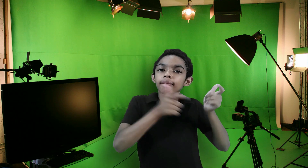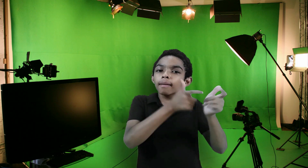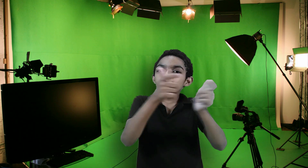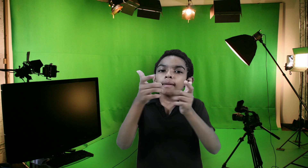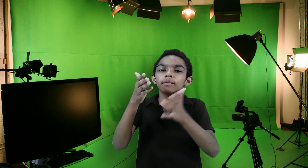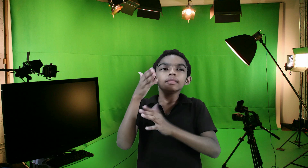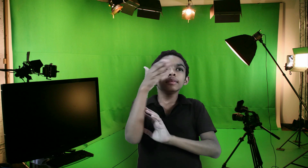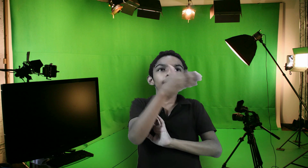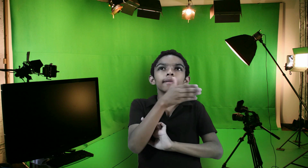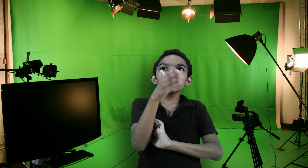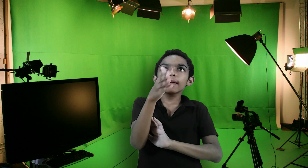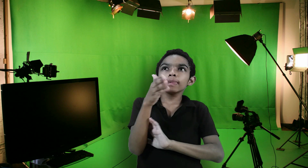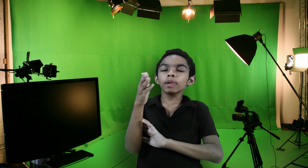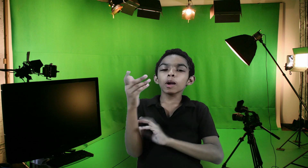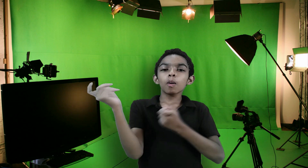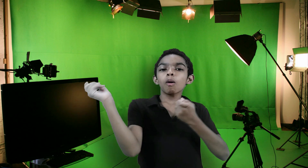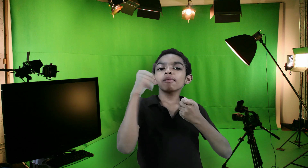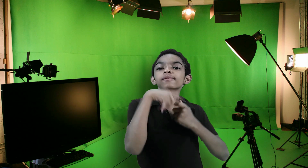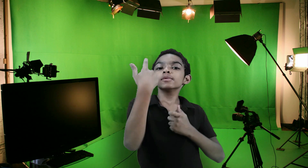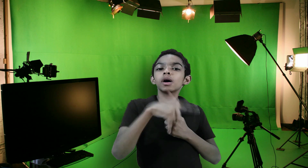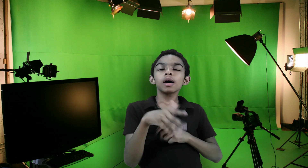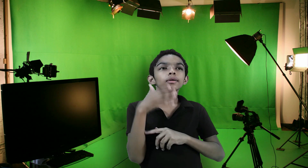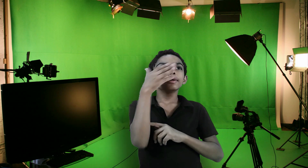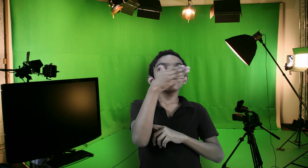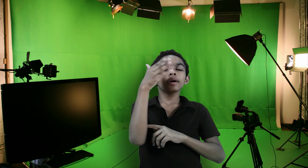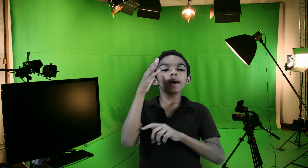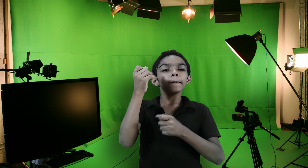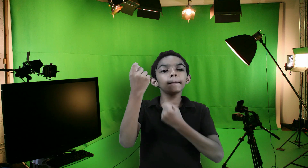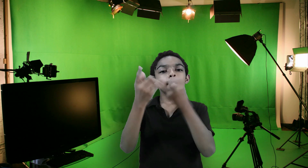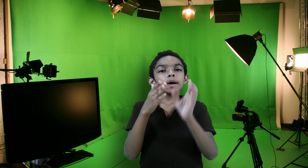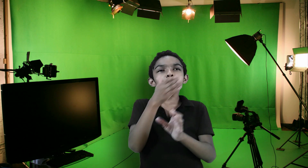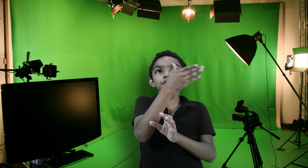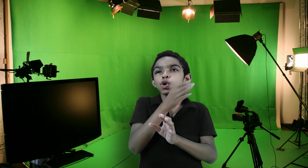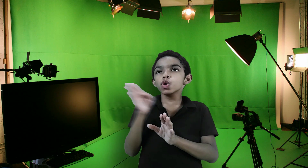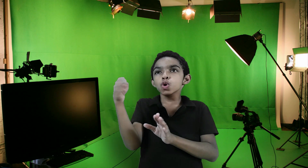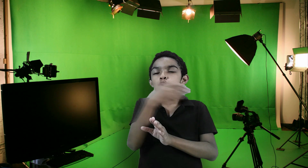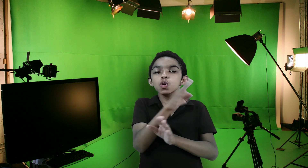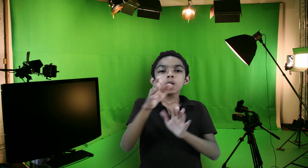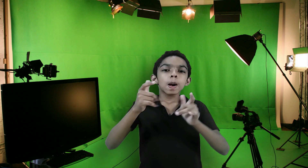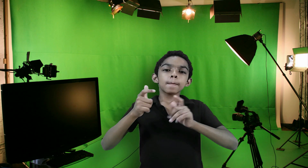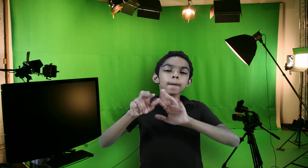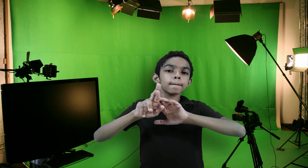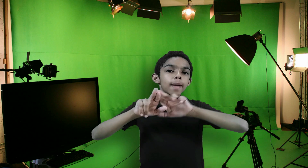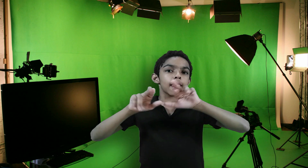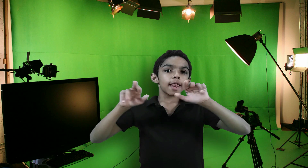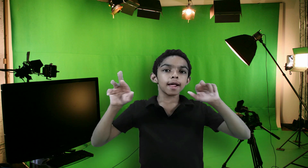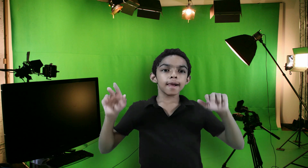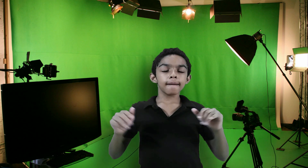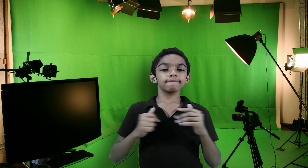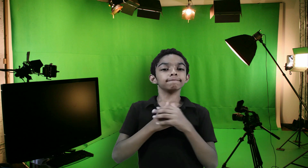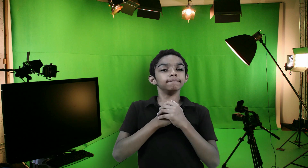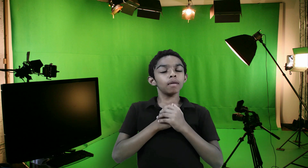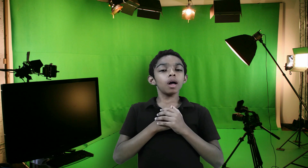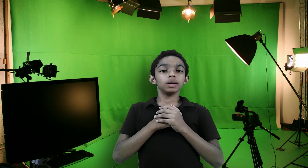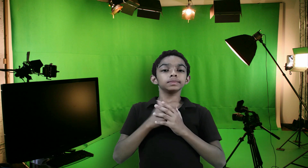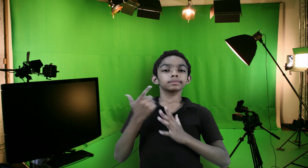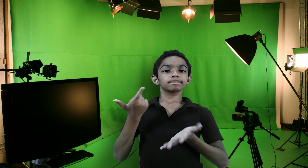trabalhando, batalhamos duro, a gente conheceu vários lugares, ia para o mesmo lugar depois, conhecemos vários caminhos e